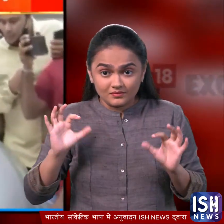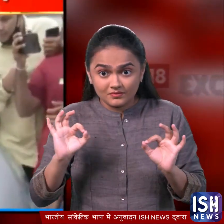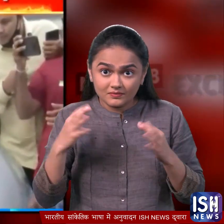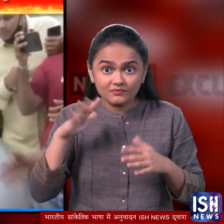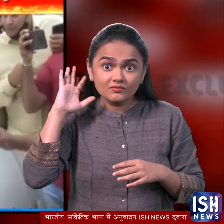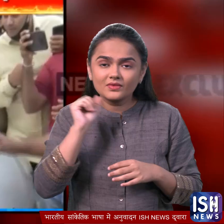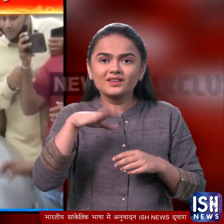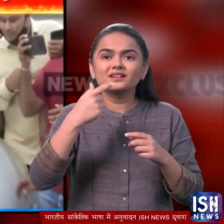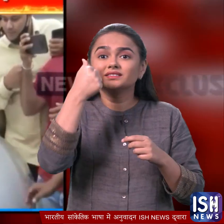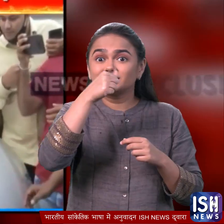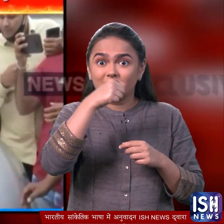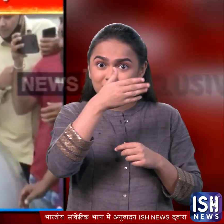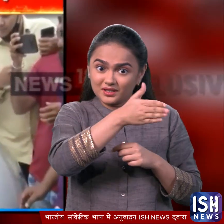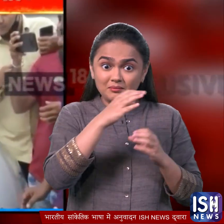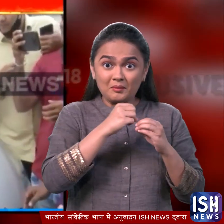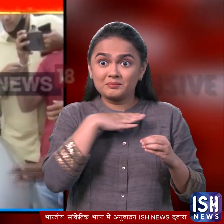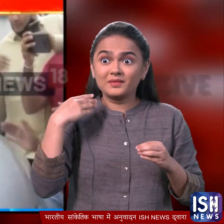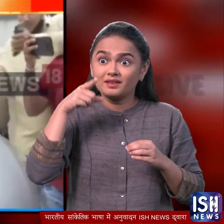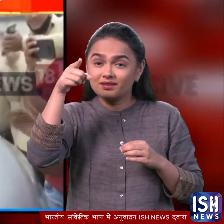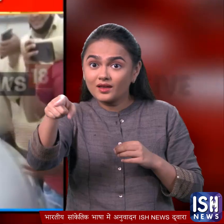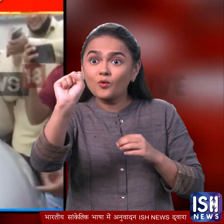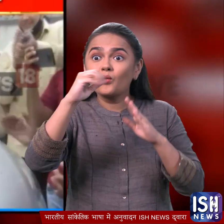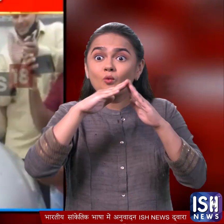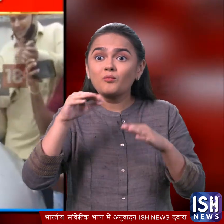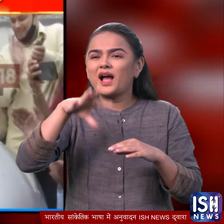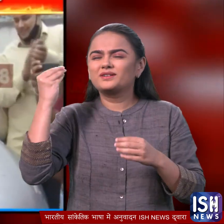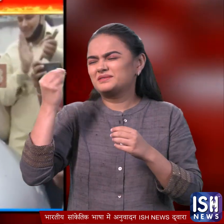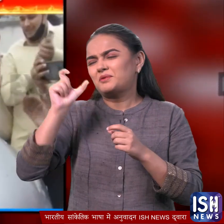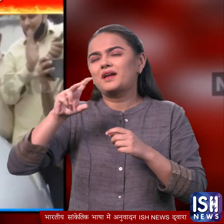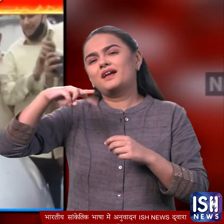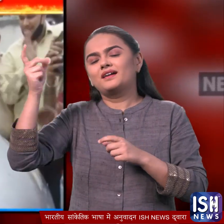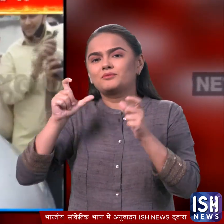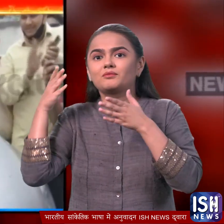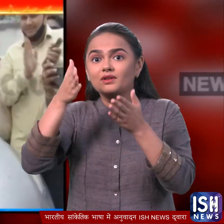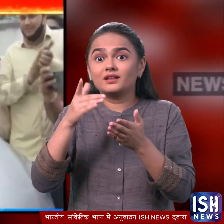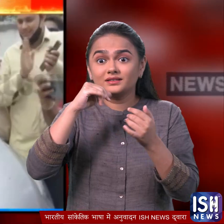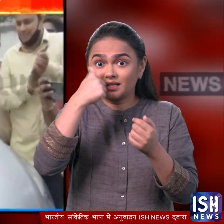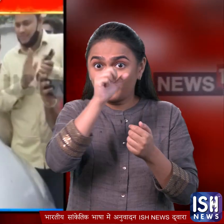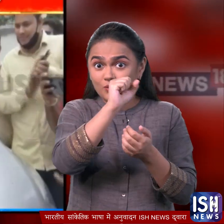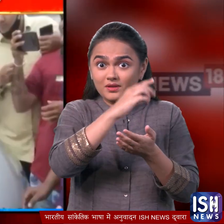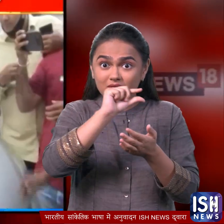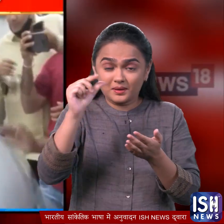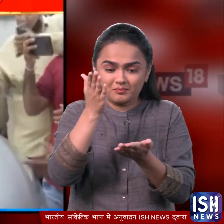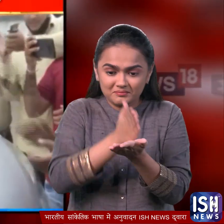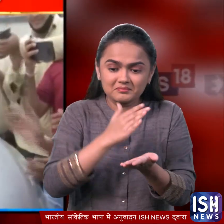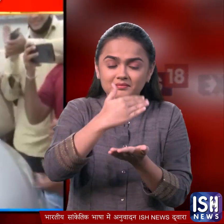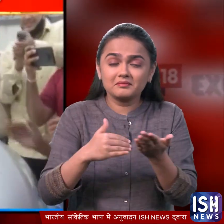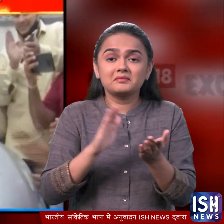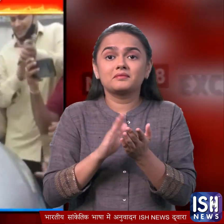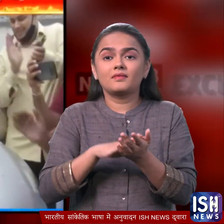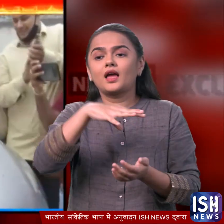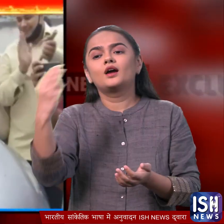की खबर मिलते ही कुछ लोग सलमान के बांद्रा वाले घर पर जन्मदिन का जश्न मनाने पहुंच गए। इन लोगों ने वहां सलमान के नाम का केक काटा,